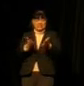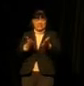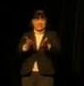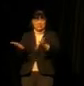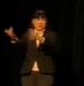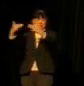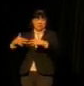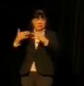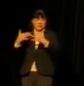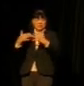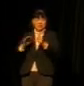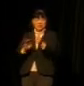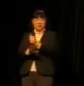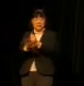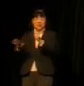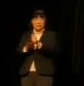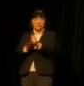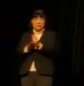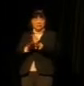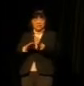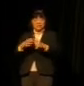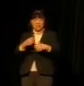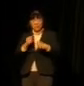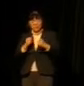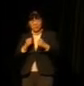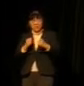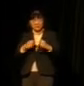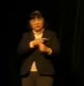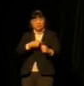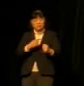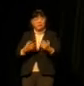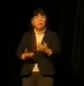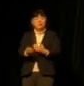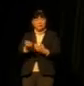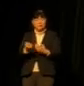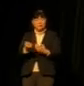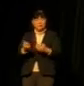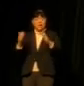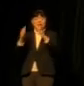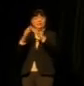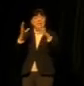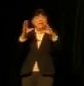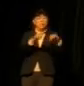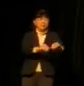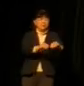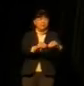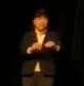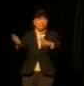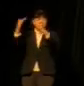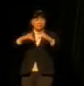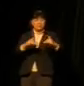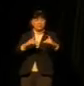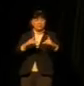放射能での怖い思いをした経験がある。あとは家が流された、壊された、あとは津波でお父さんお母さ